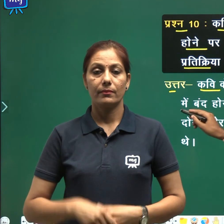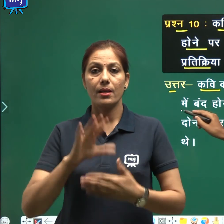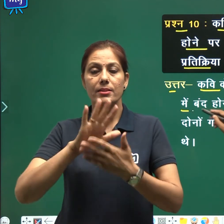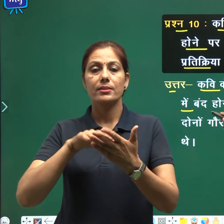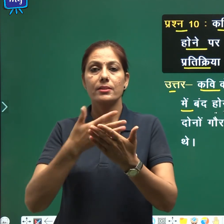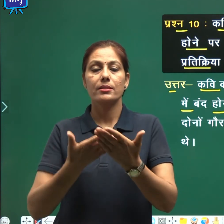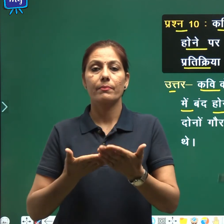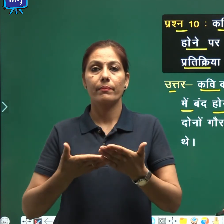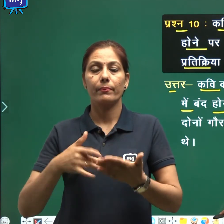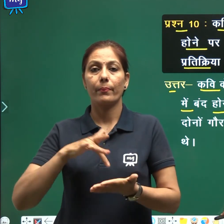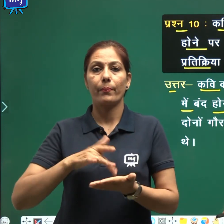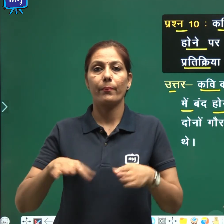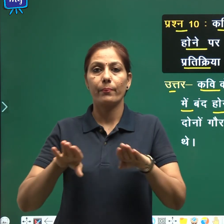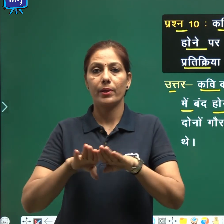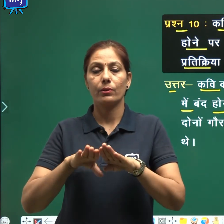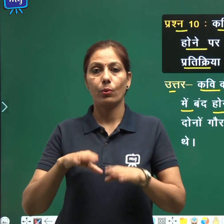जेल में बंद होने पर